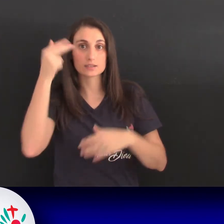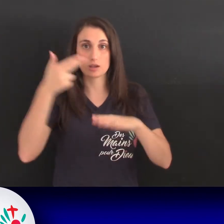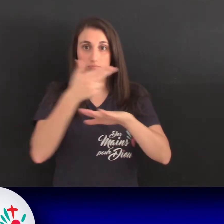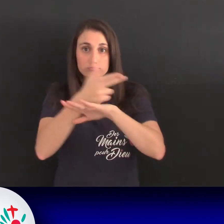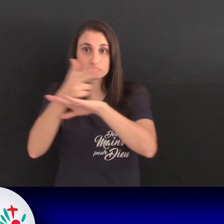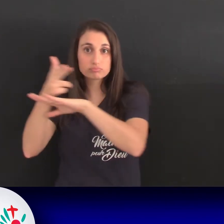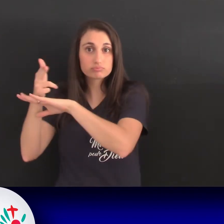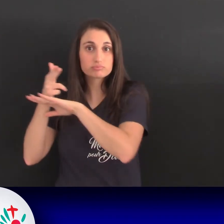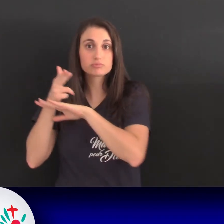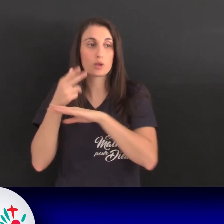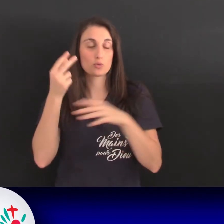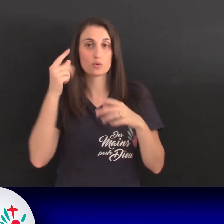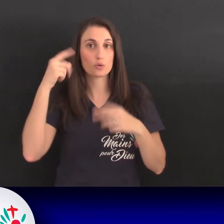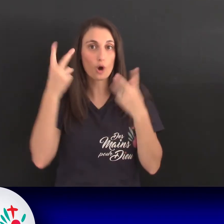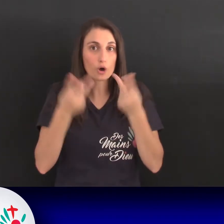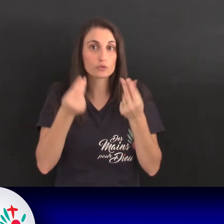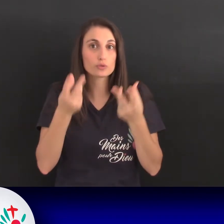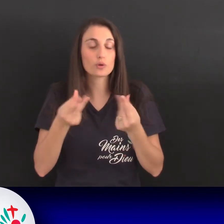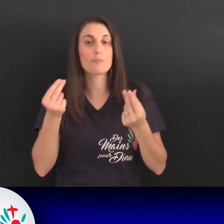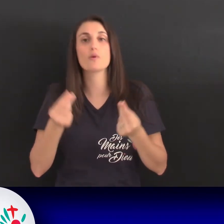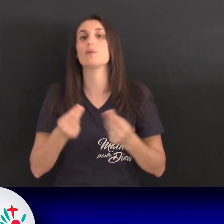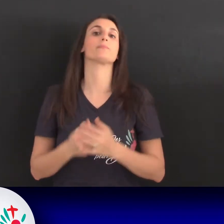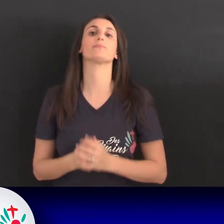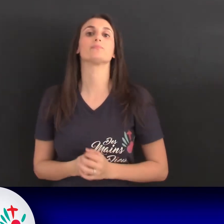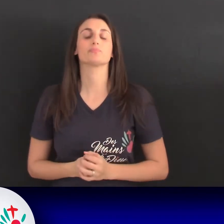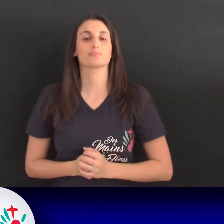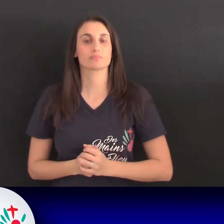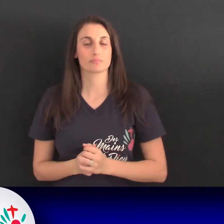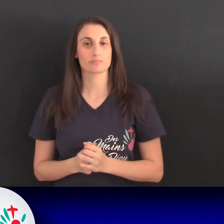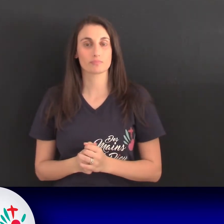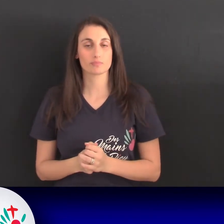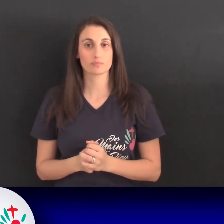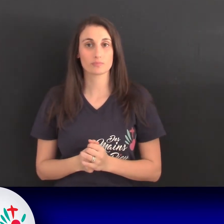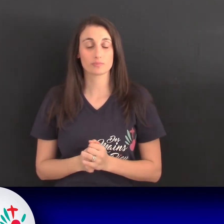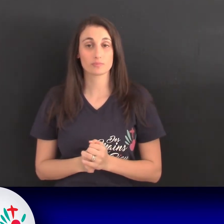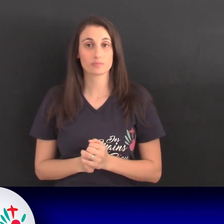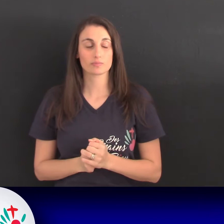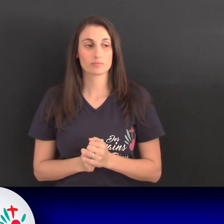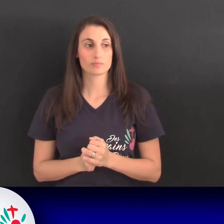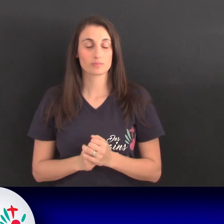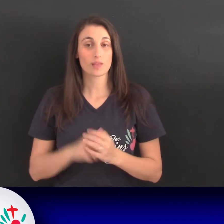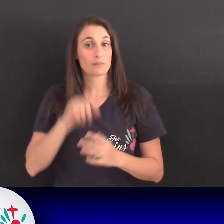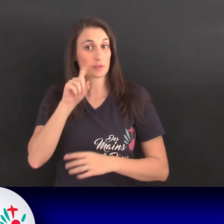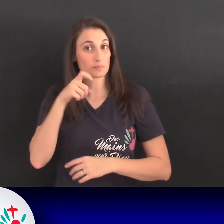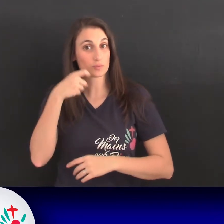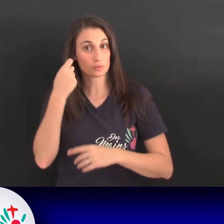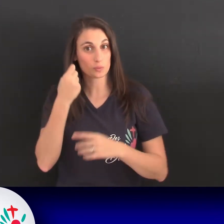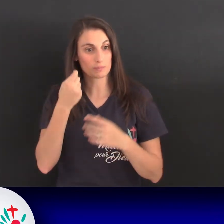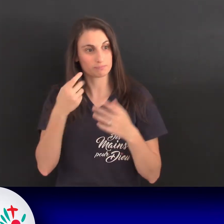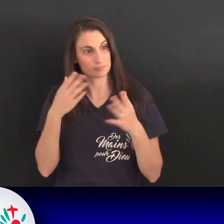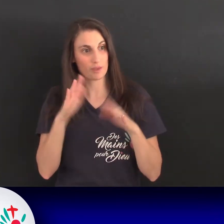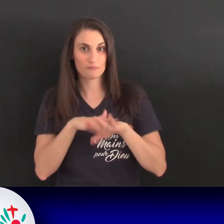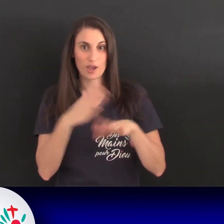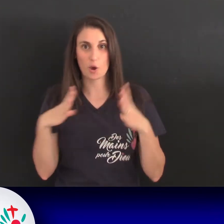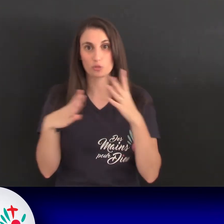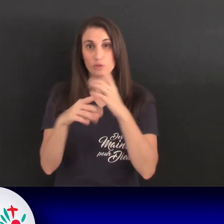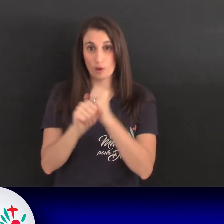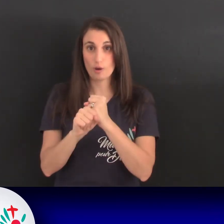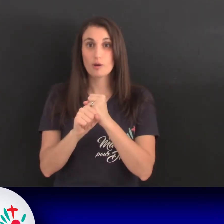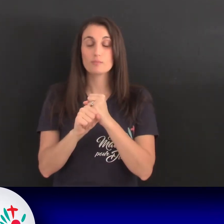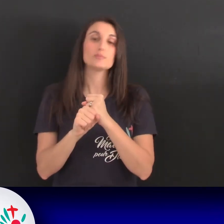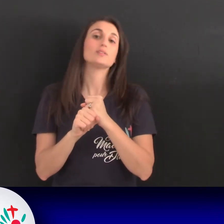pour ce privilège de pouvoir faire ce culte avec vous dans votre